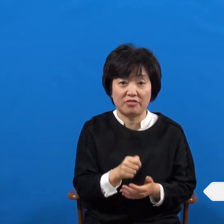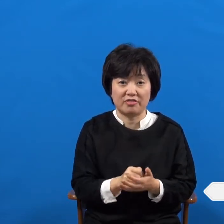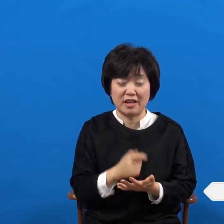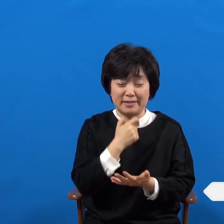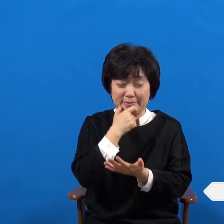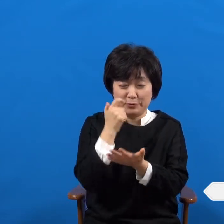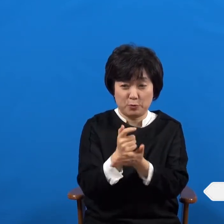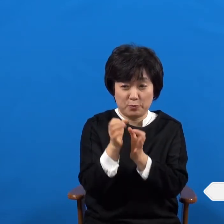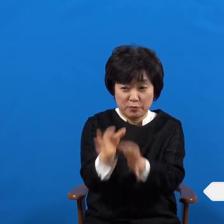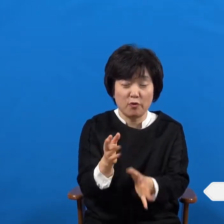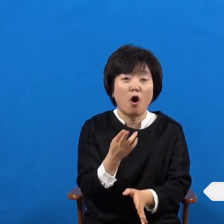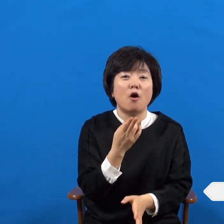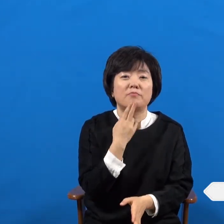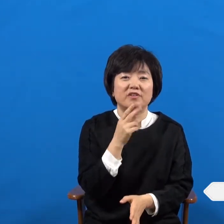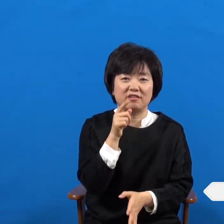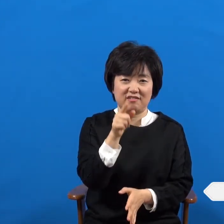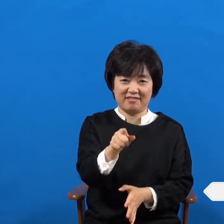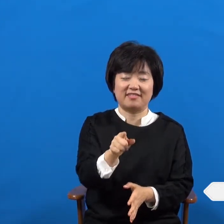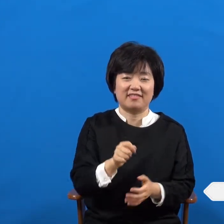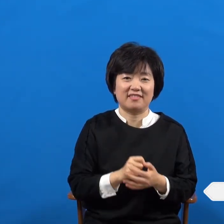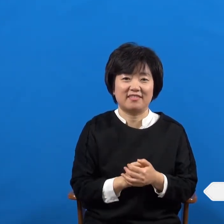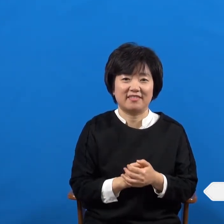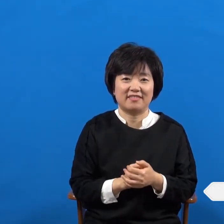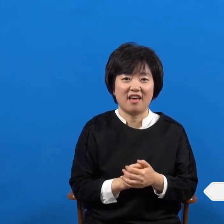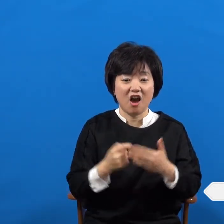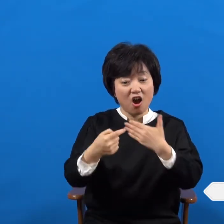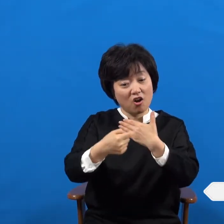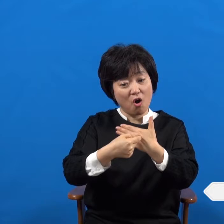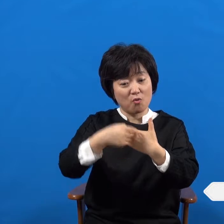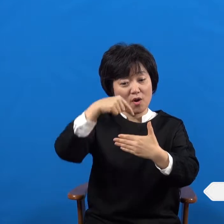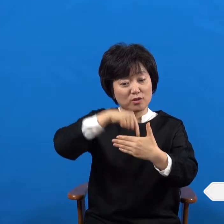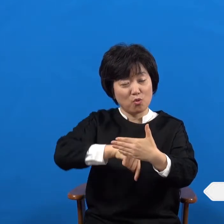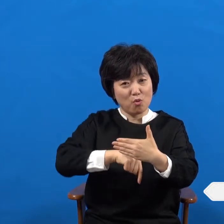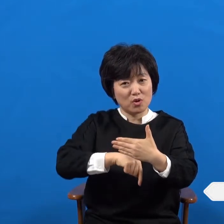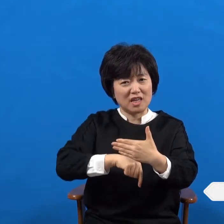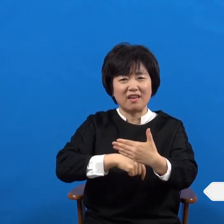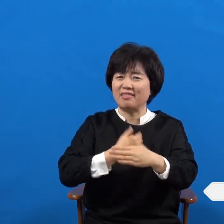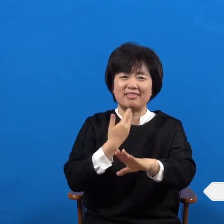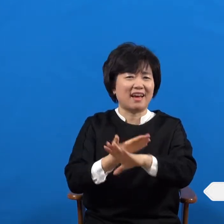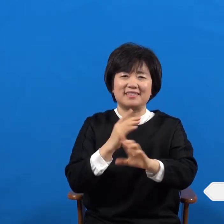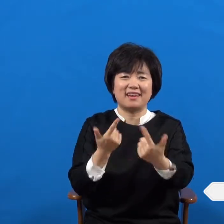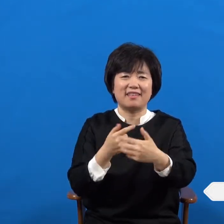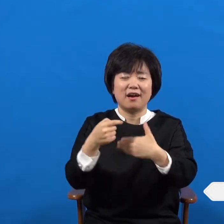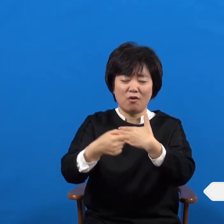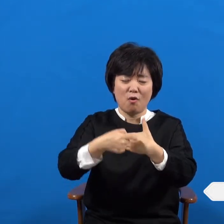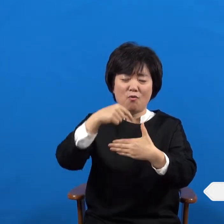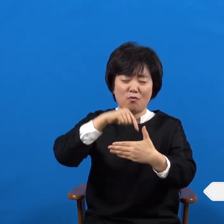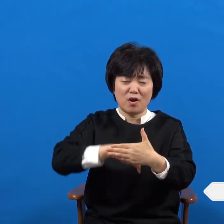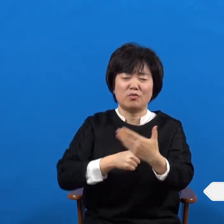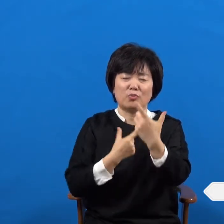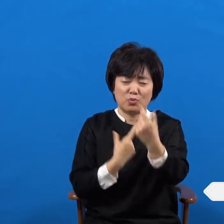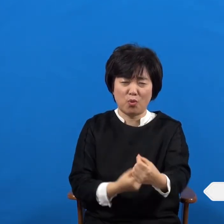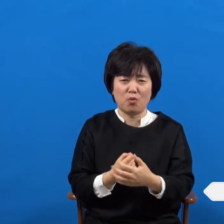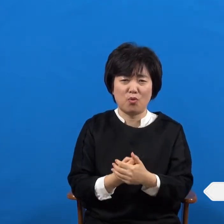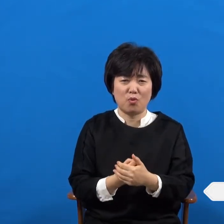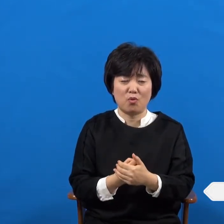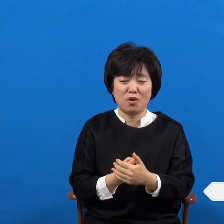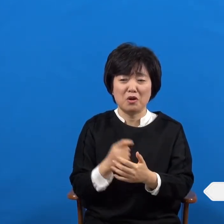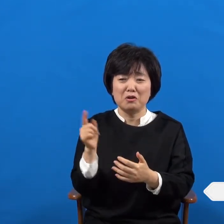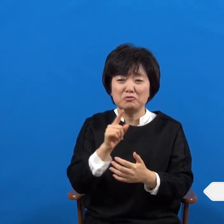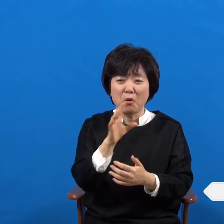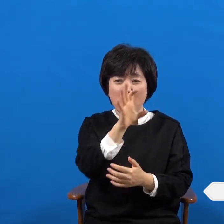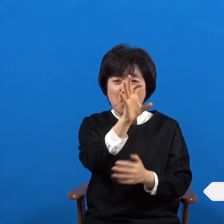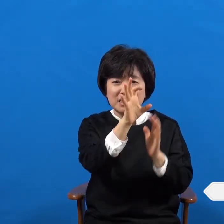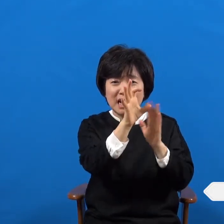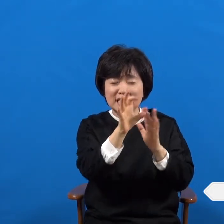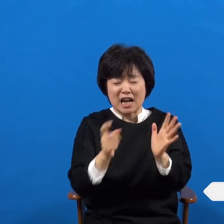속임이 없는 것을 이야기합니다. 겉과 속이 다르지 않습니다. 우리 말처럼 들어갈 때와 나갈